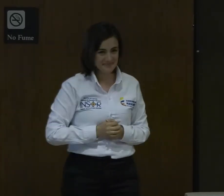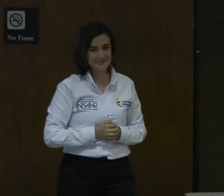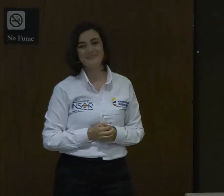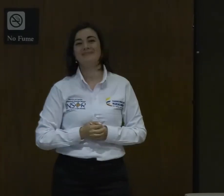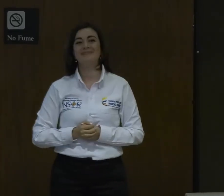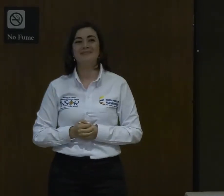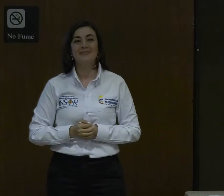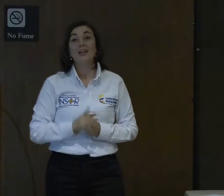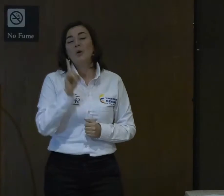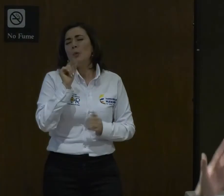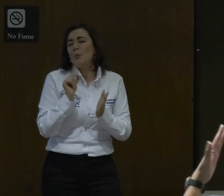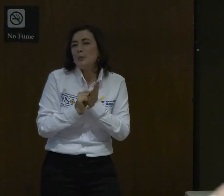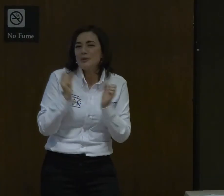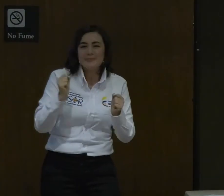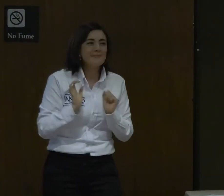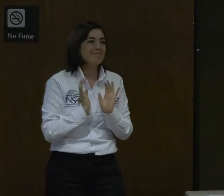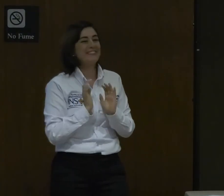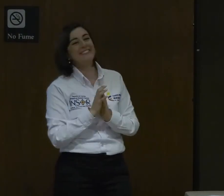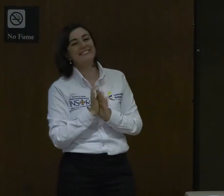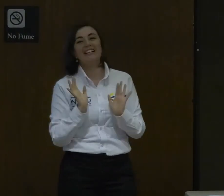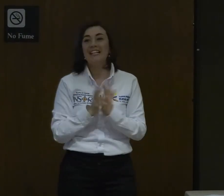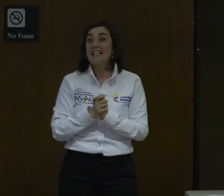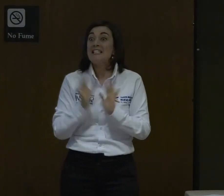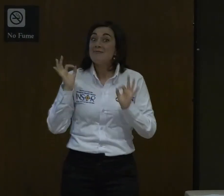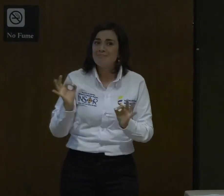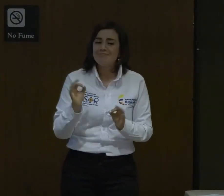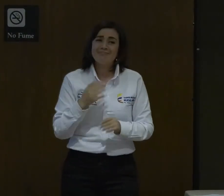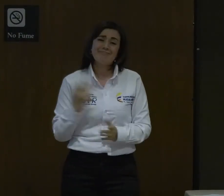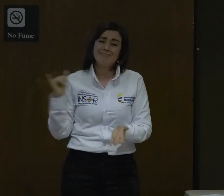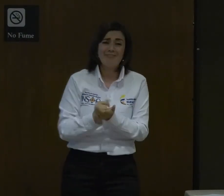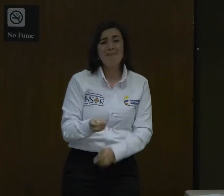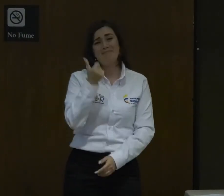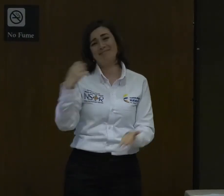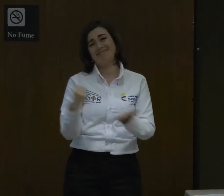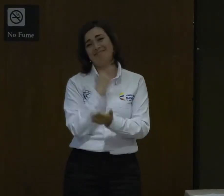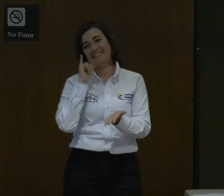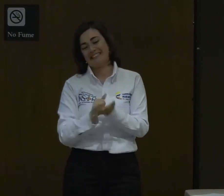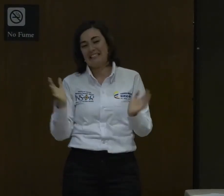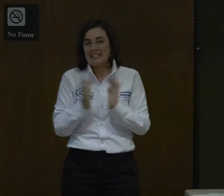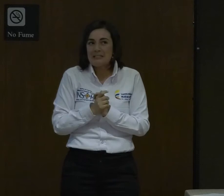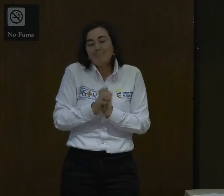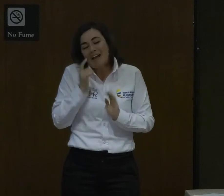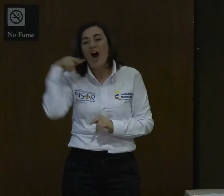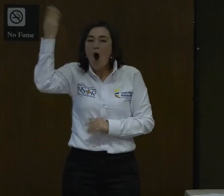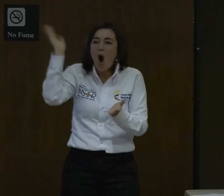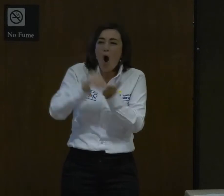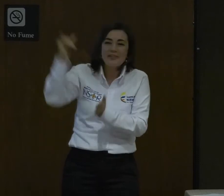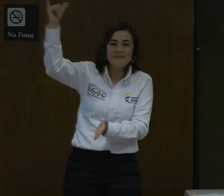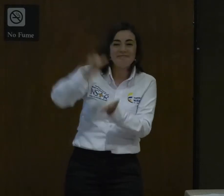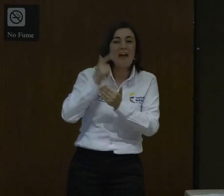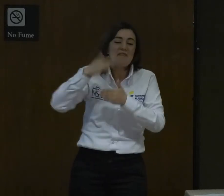Y bueno, lo único que siento es que mi visita vaya a ser tan corta, pero encontraré otra